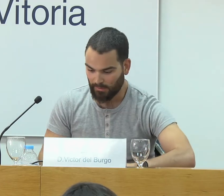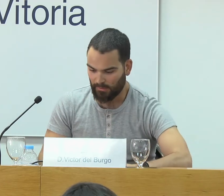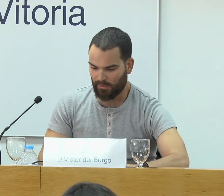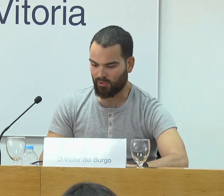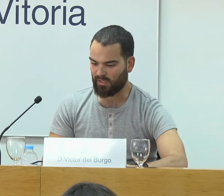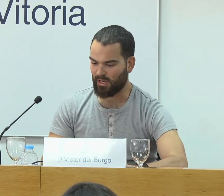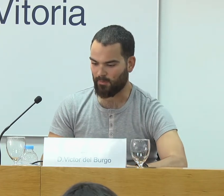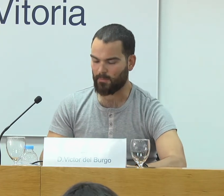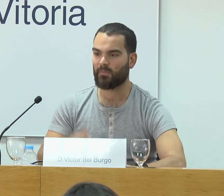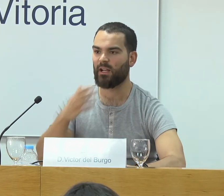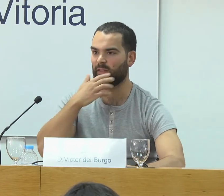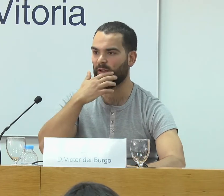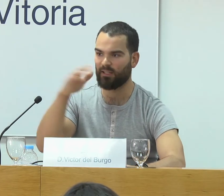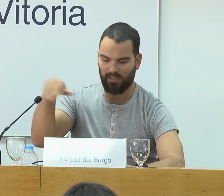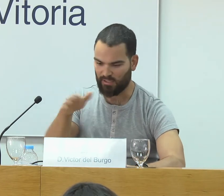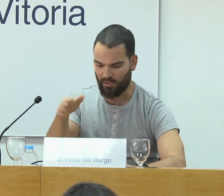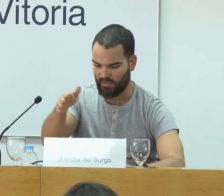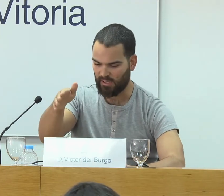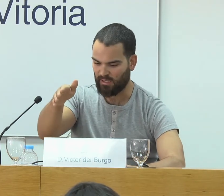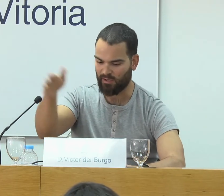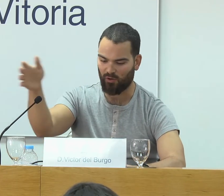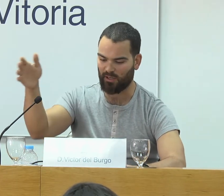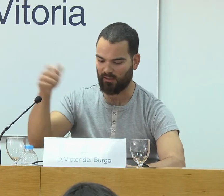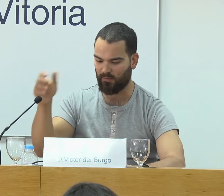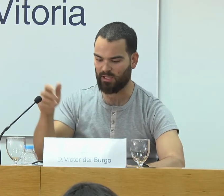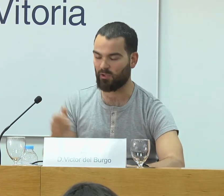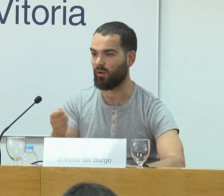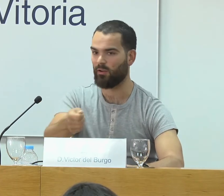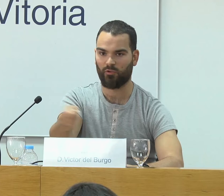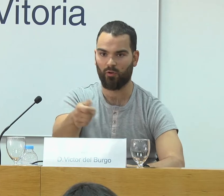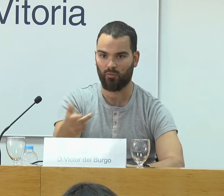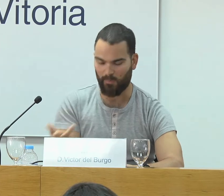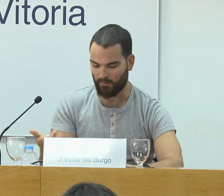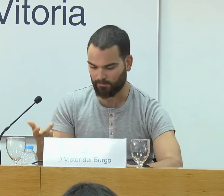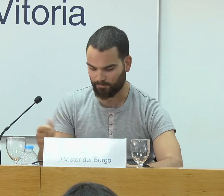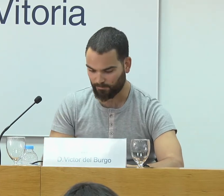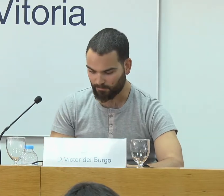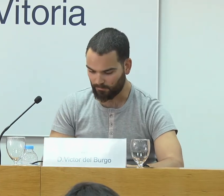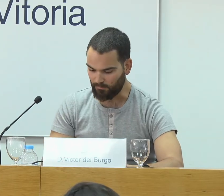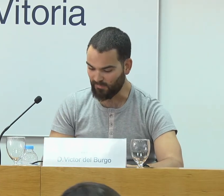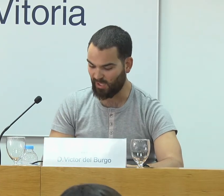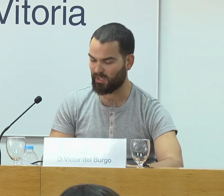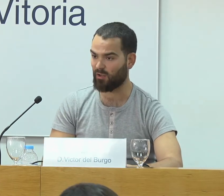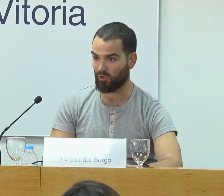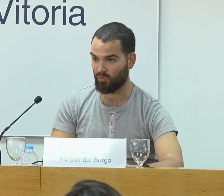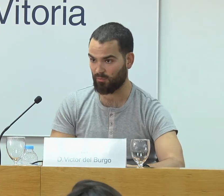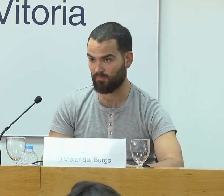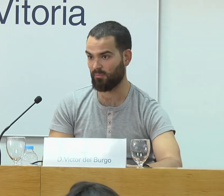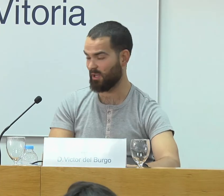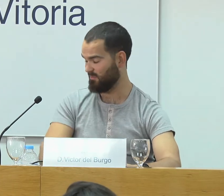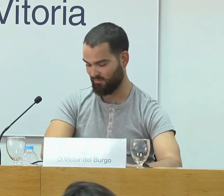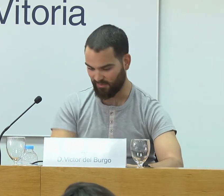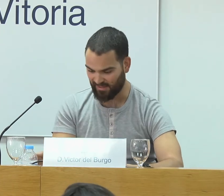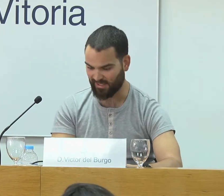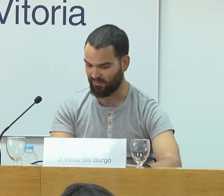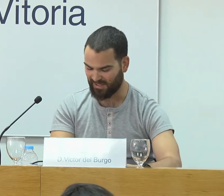ancla. Entonces, claro, al hacer el slalom de hockey y demás, me tocó hacerlo todo con una mano y me salió como el culo.